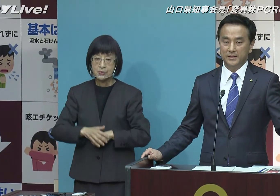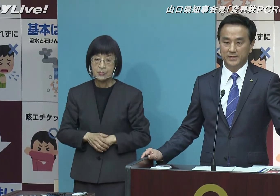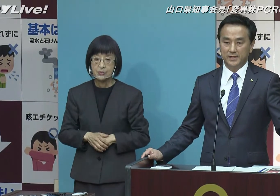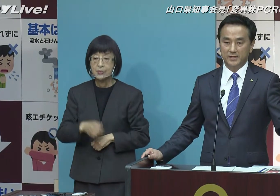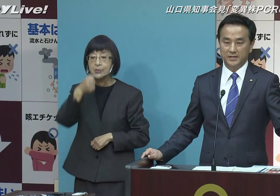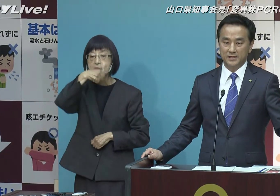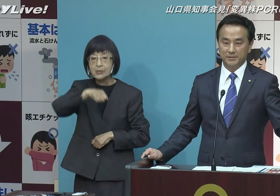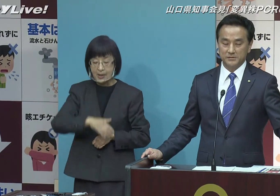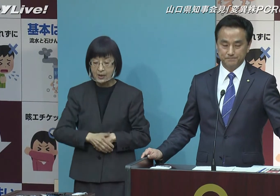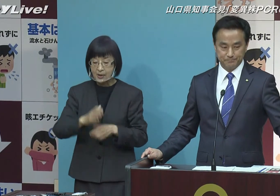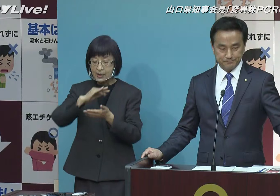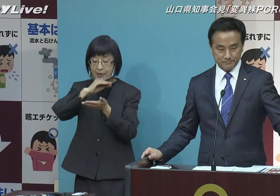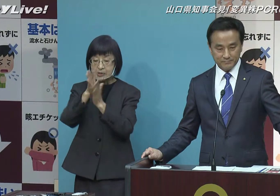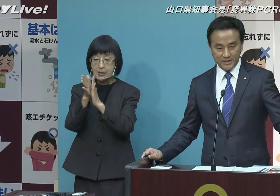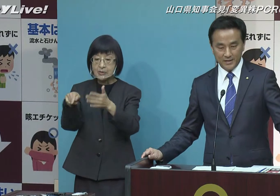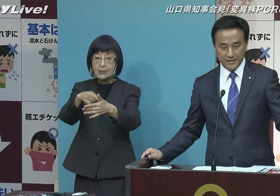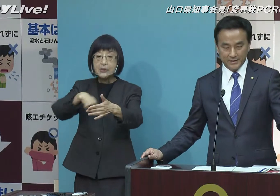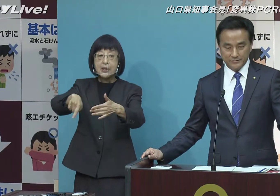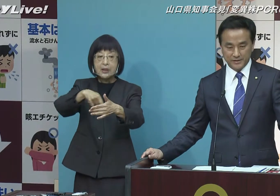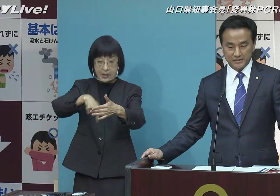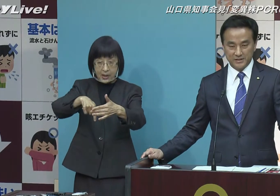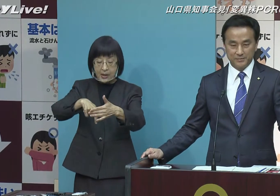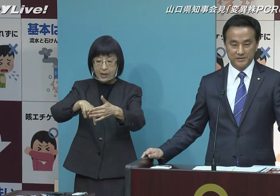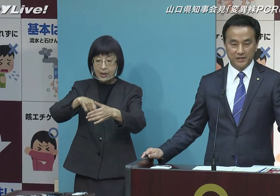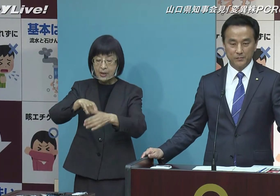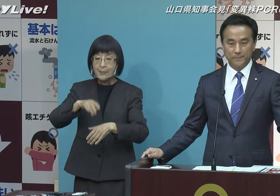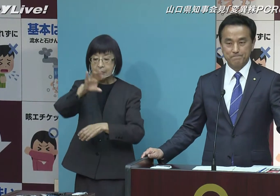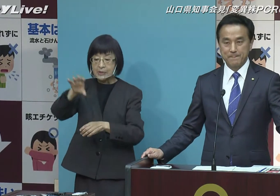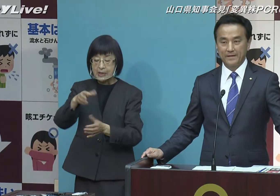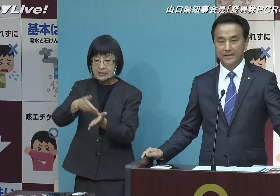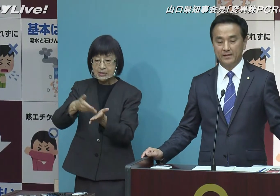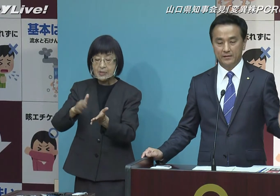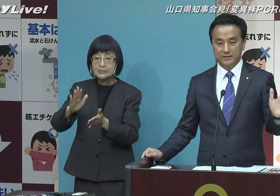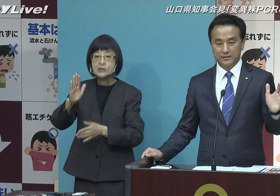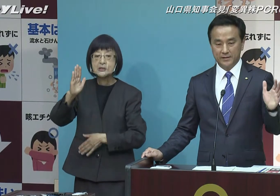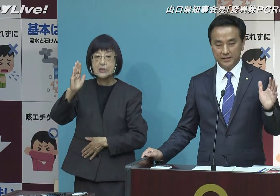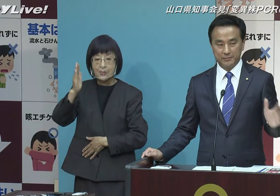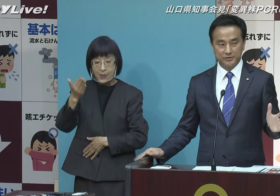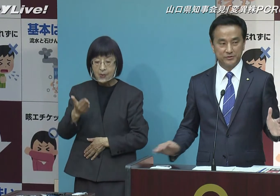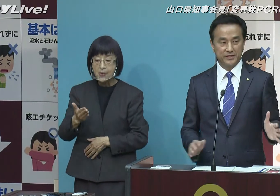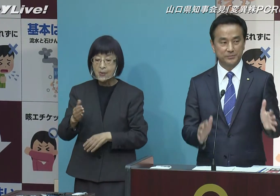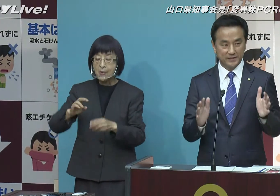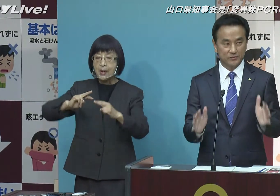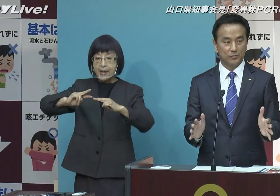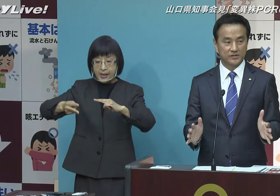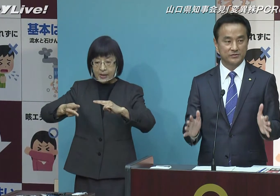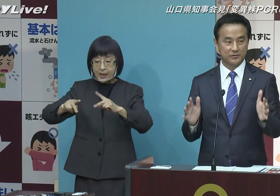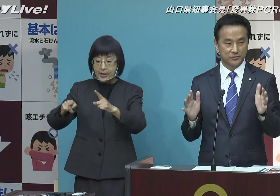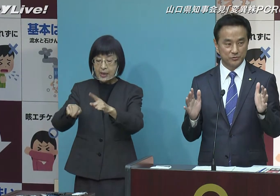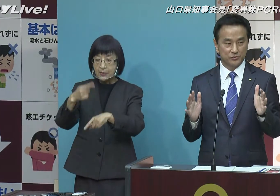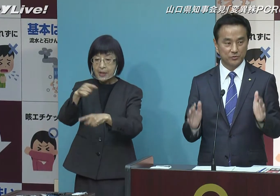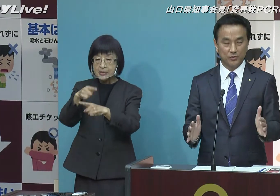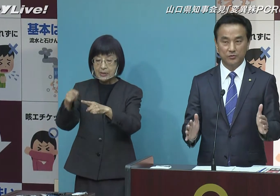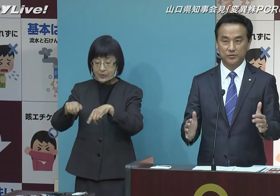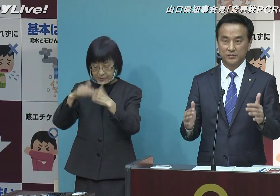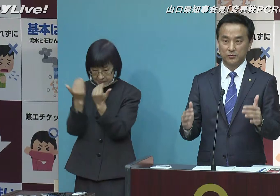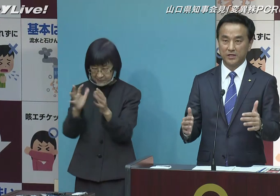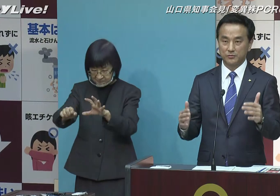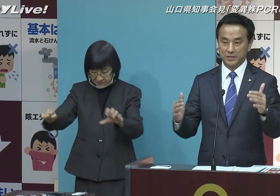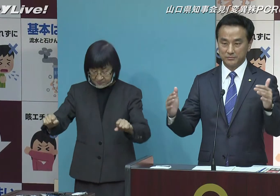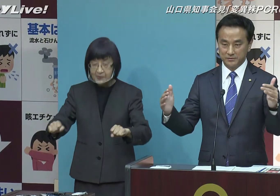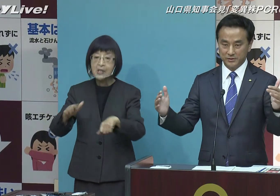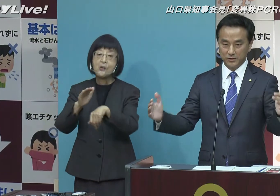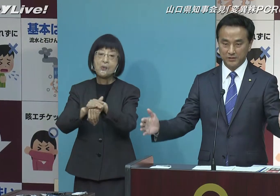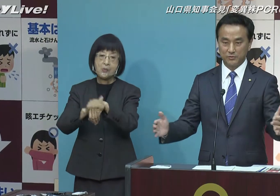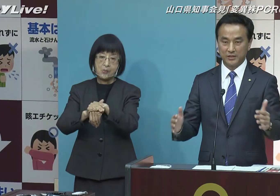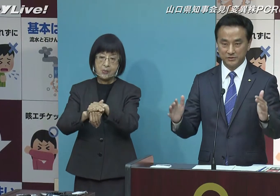って、県内でまず、繰り返しになりますけれども、変異株については 100% 漏らさず確認をするということ、それからそこから